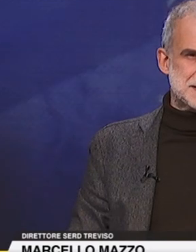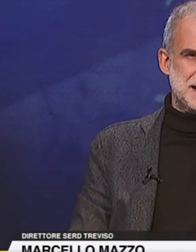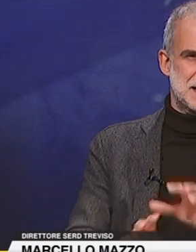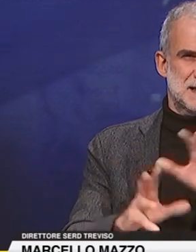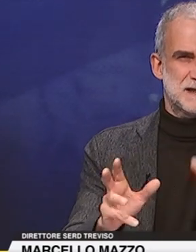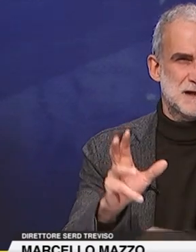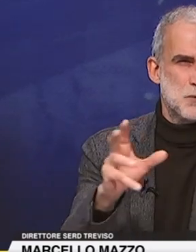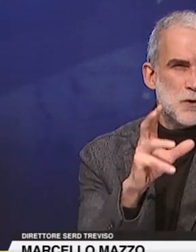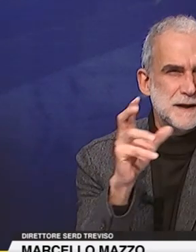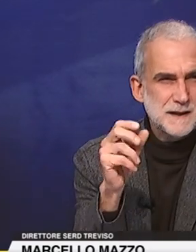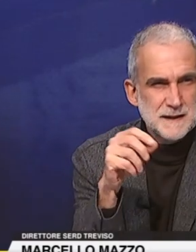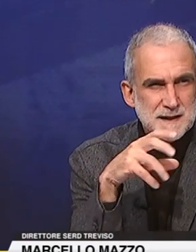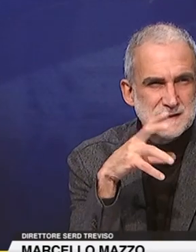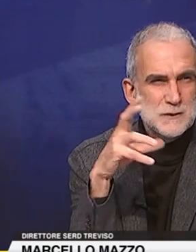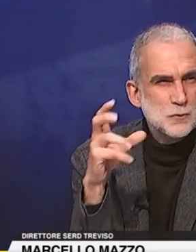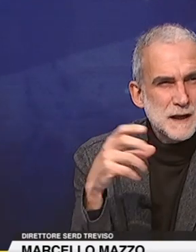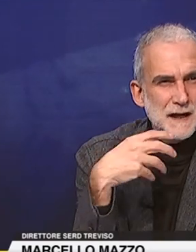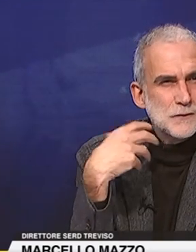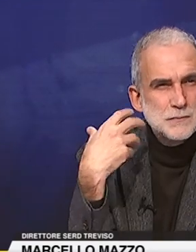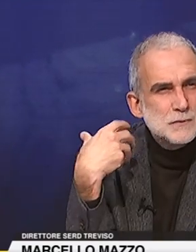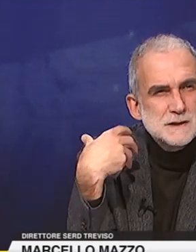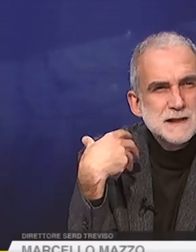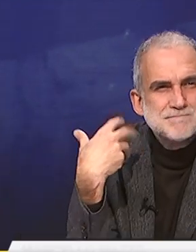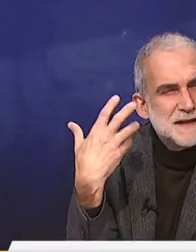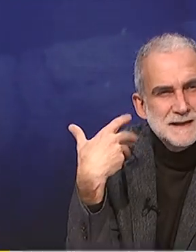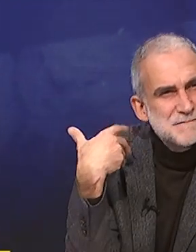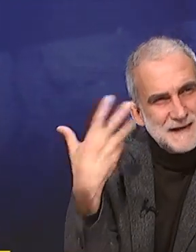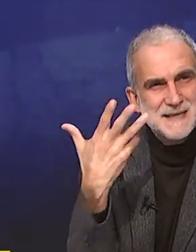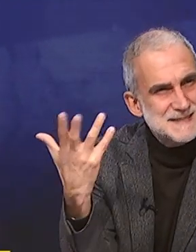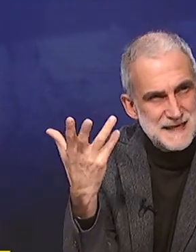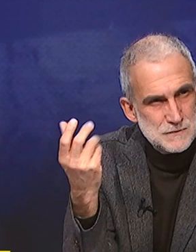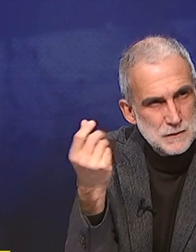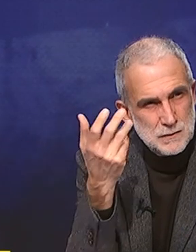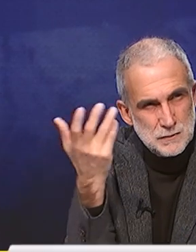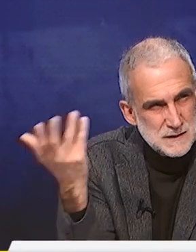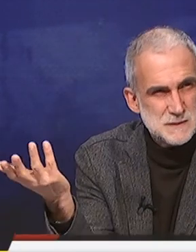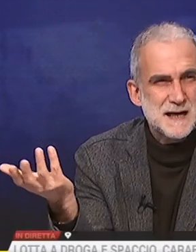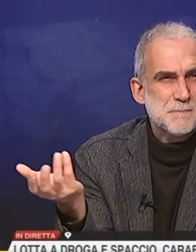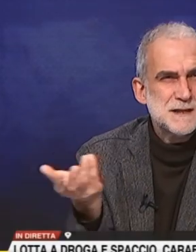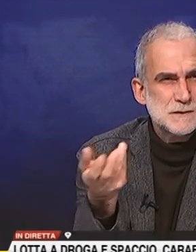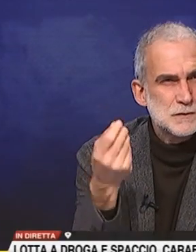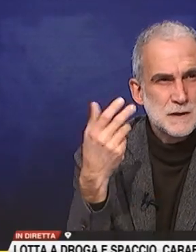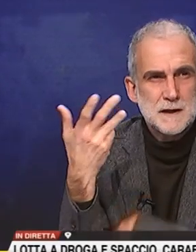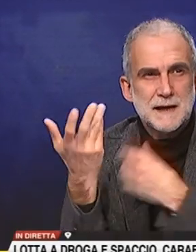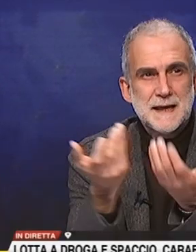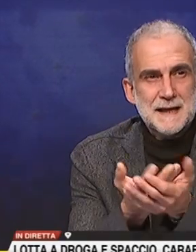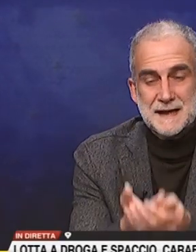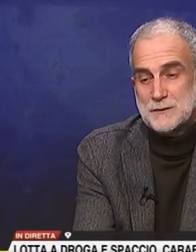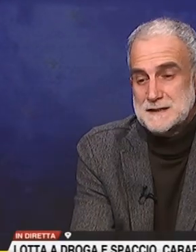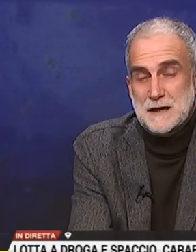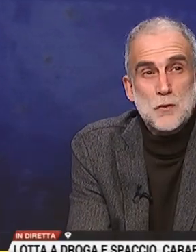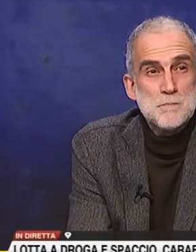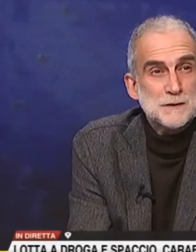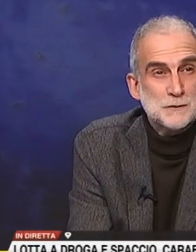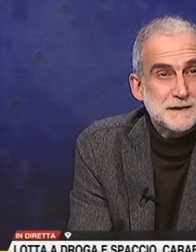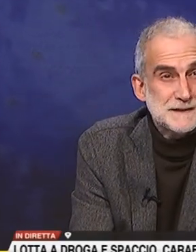di essere luoghi di cura non così di facile accesso. Io questa cosa la capisco e credo che